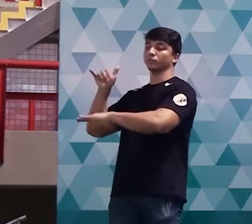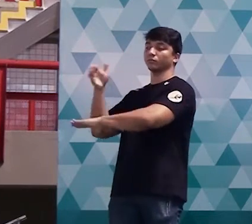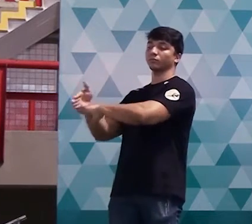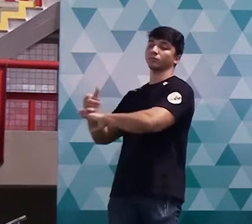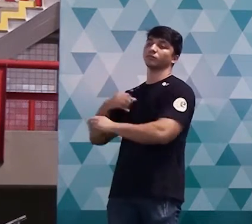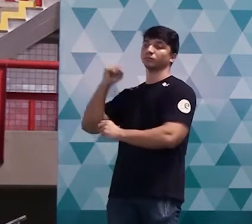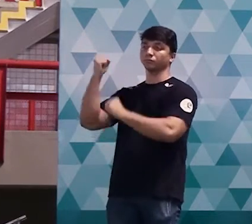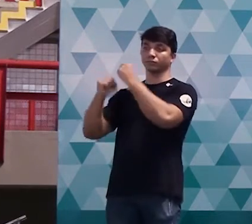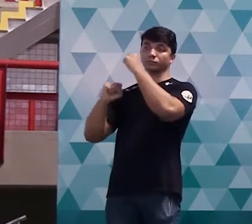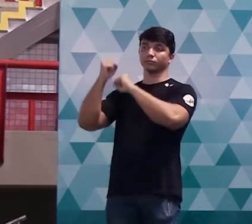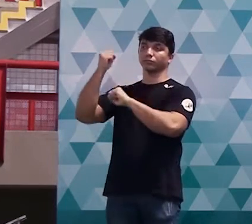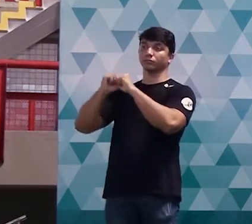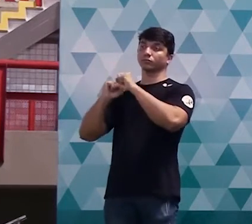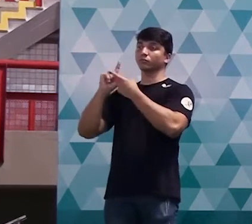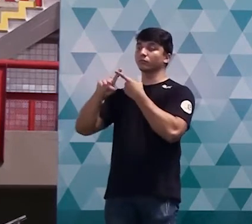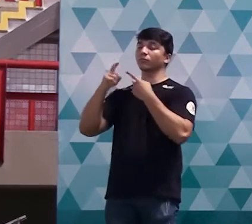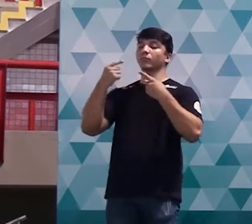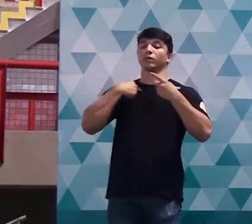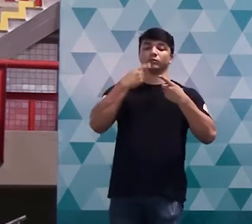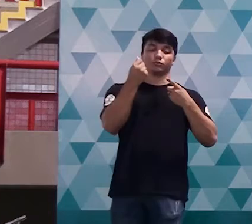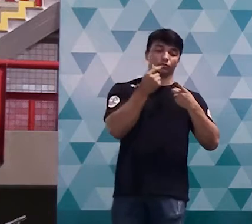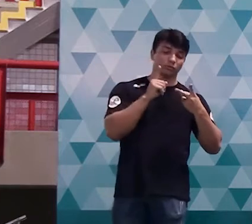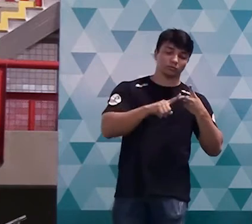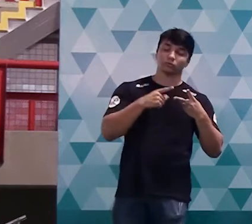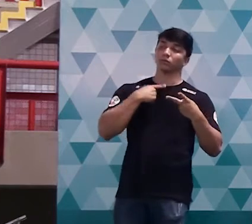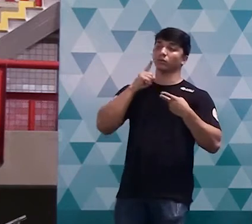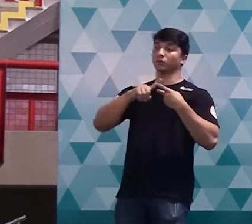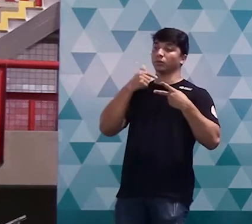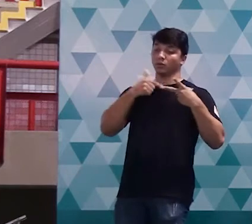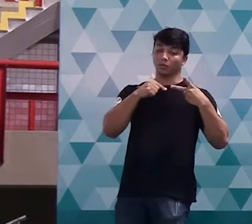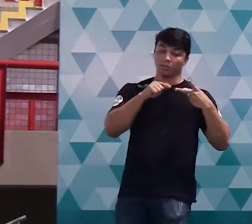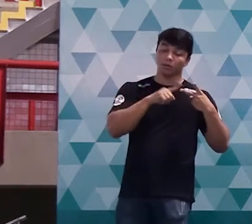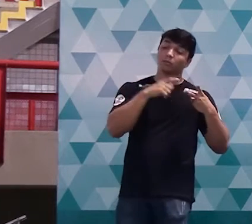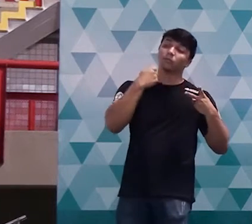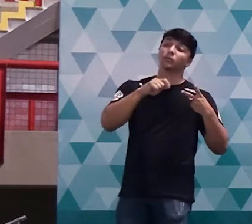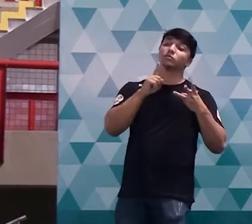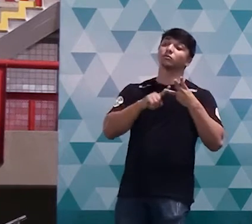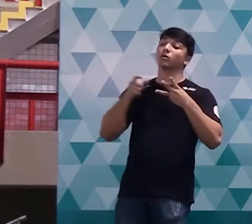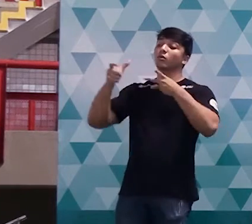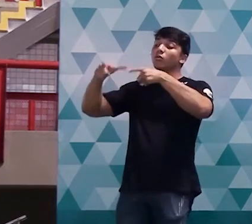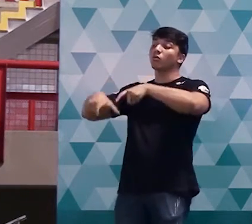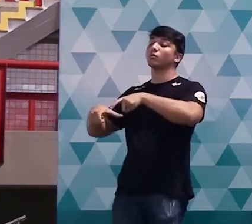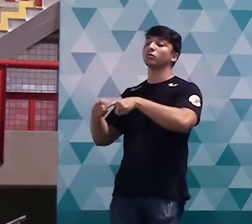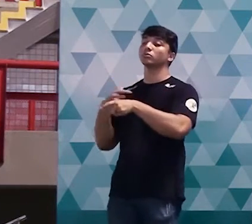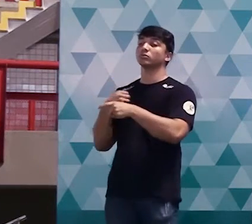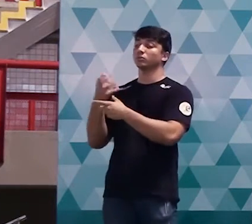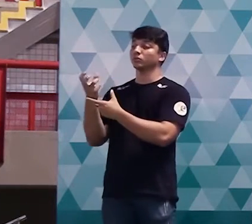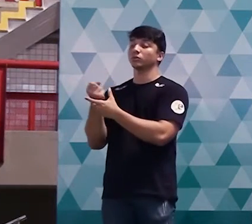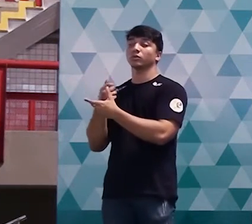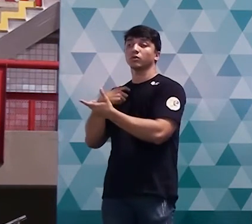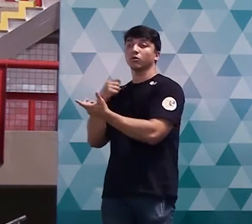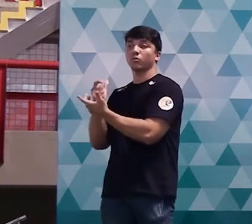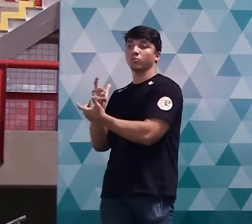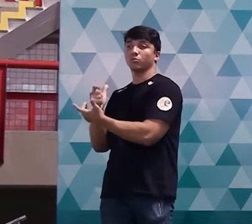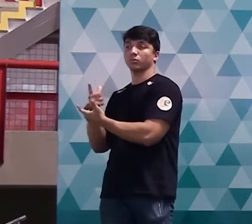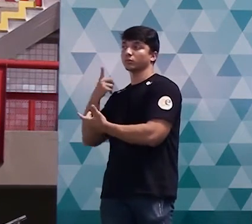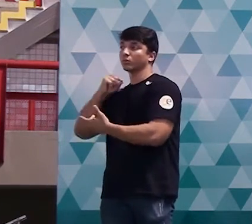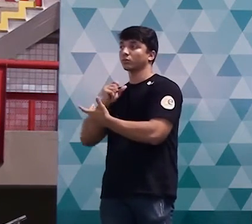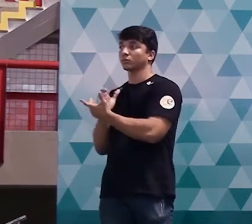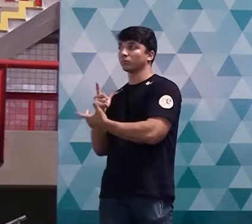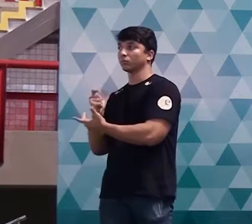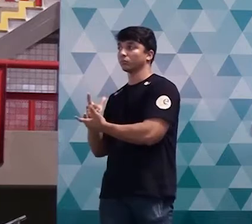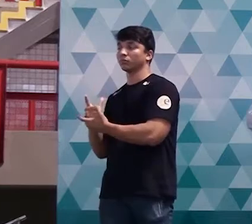indústrias. Mas além de ter dinheiro, além de ter mão de obra, eu precisava ter mercado consumidor. Esse ano a